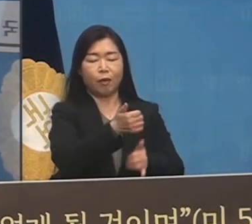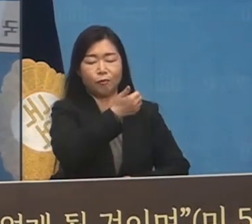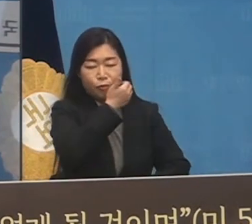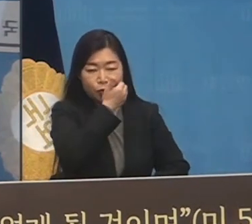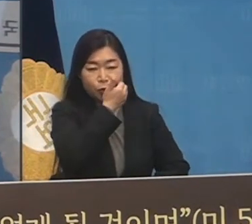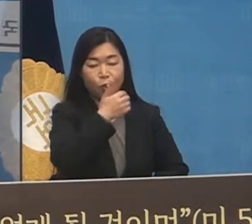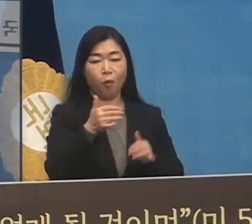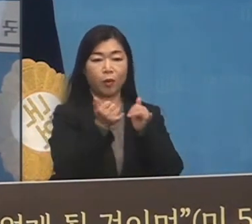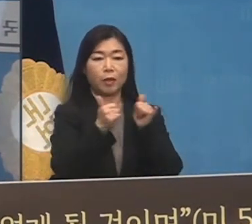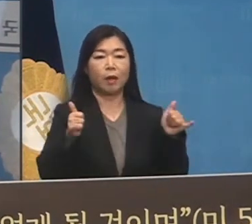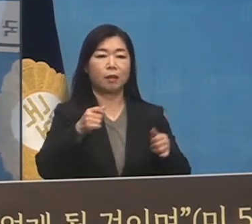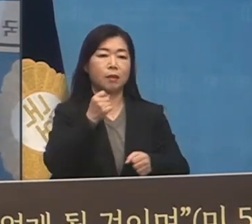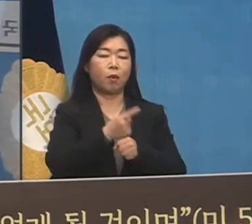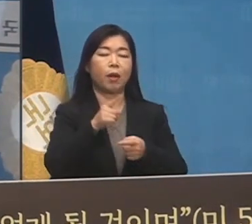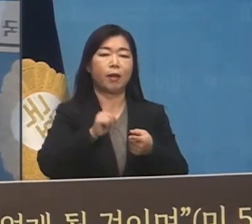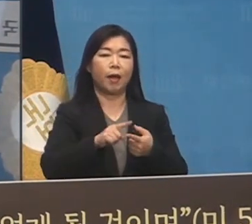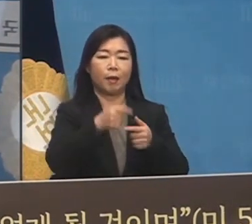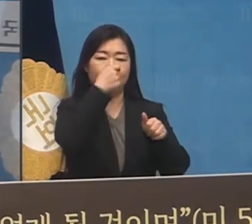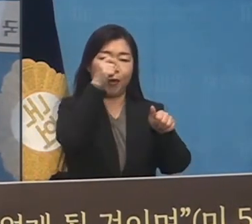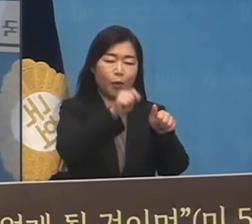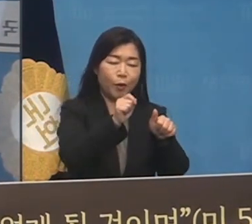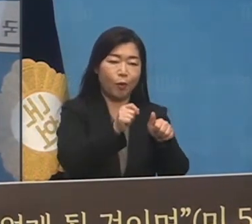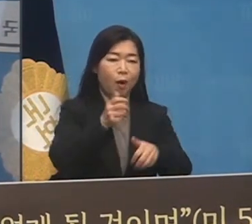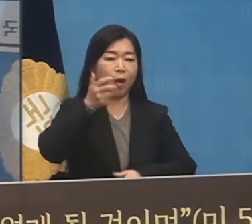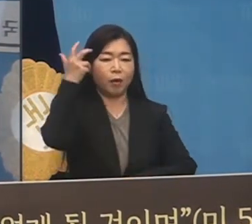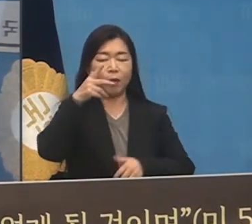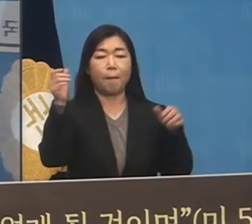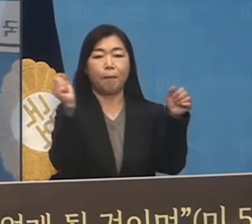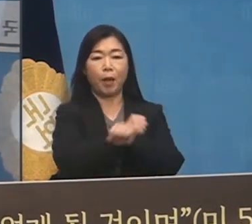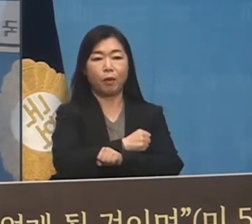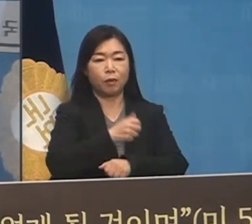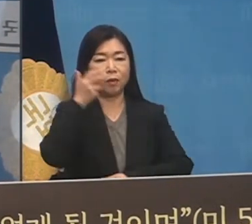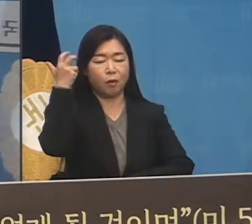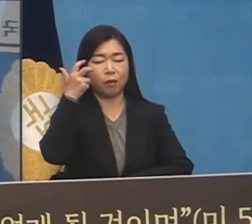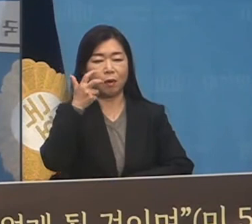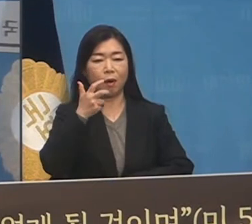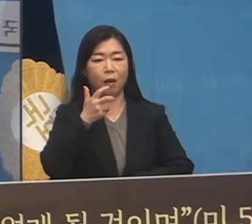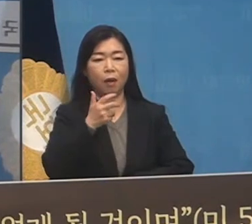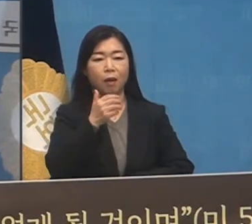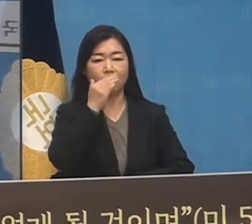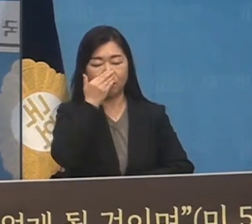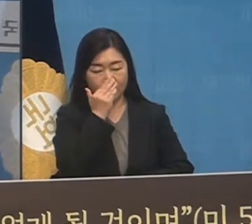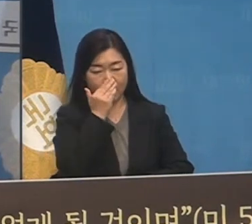대한 모욕이며 영적 패배이자 영적 굴복이다.